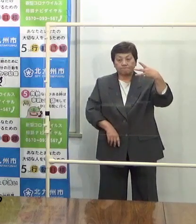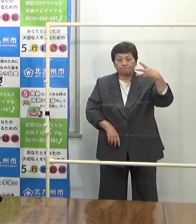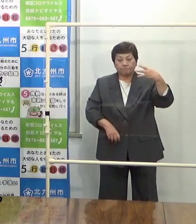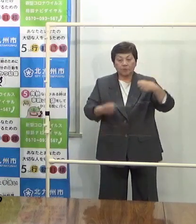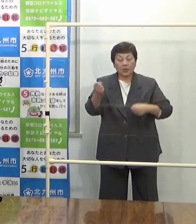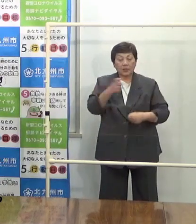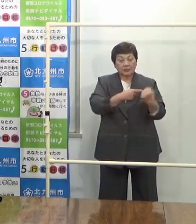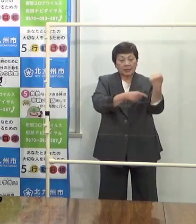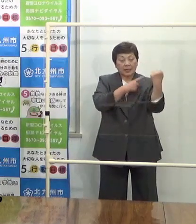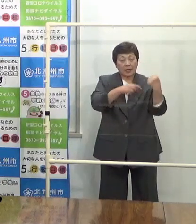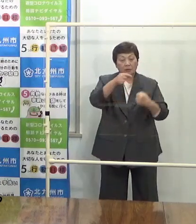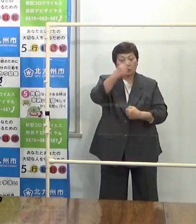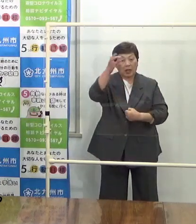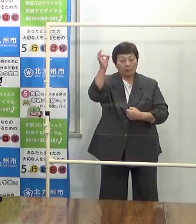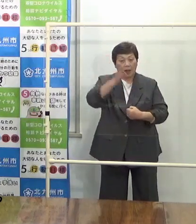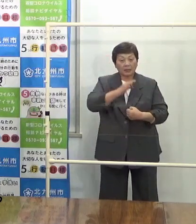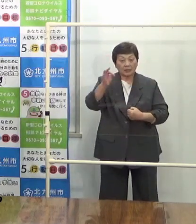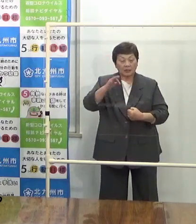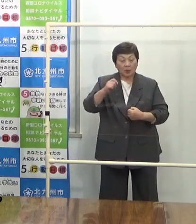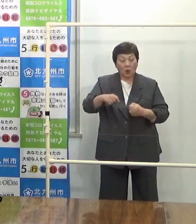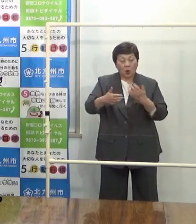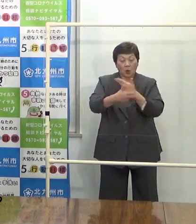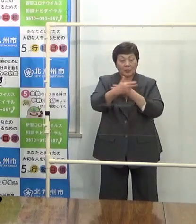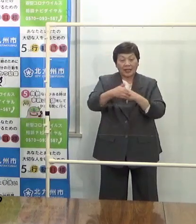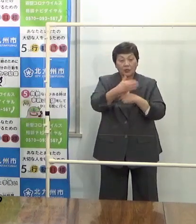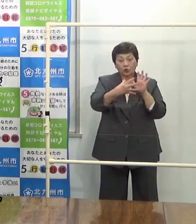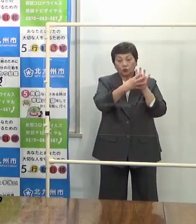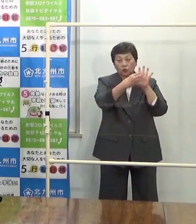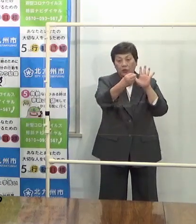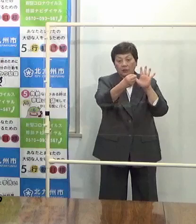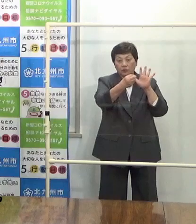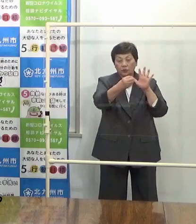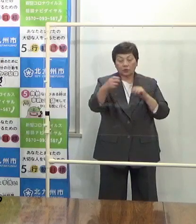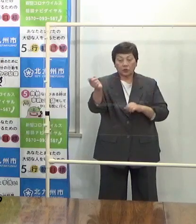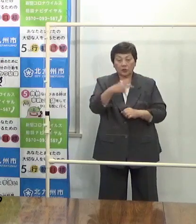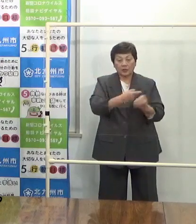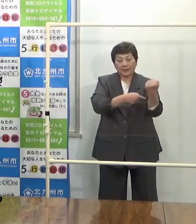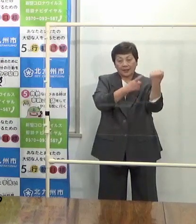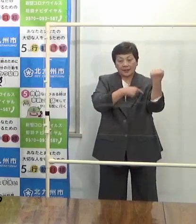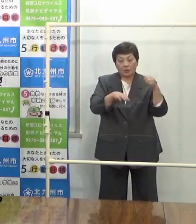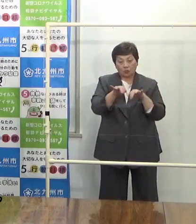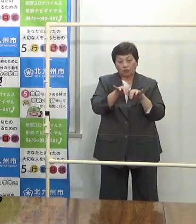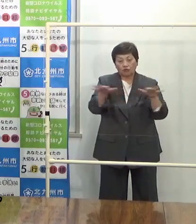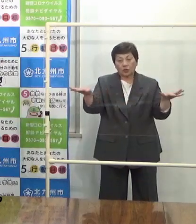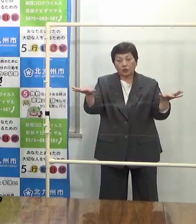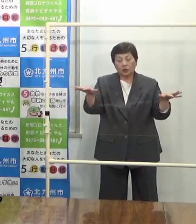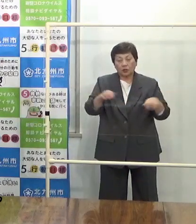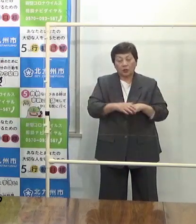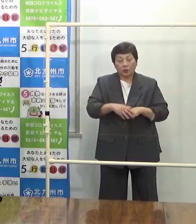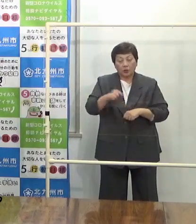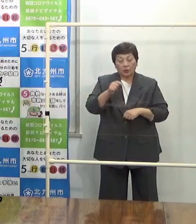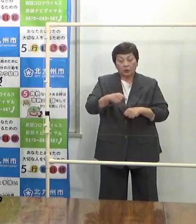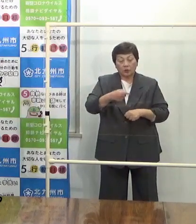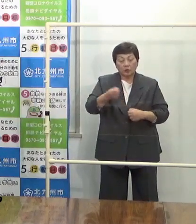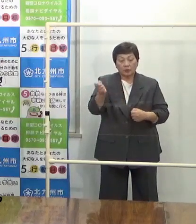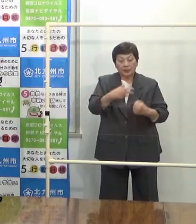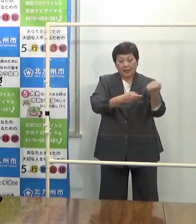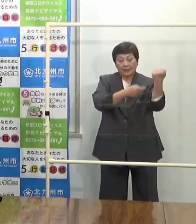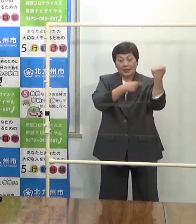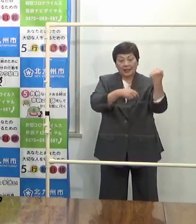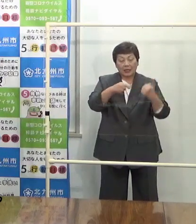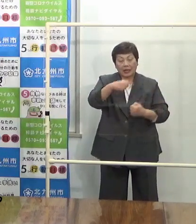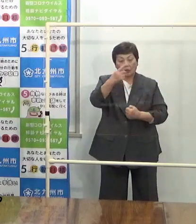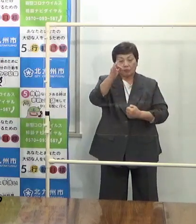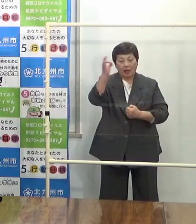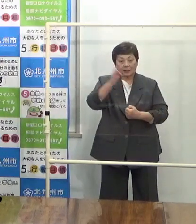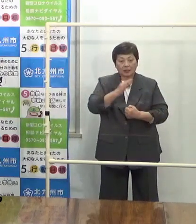再エネ 100% 北九州モデルによる再エネの普及であります。再エネ 100% 北九州モデル